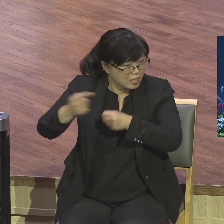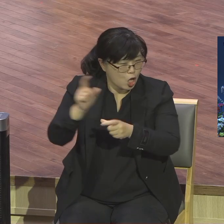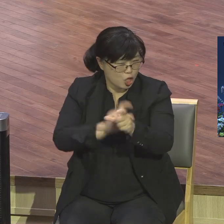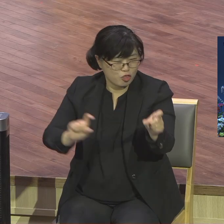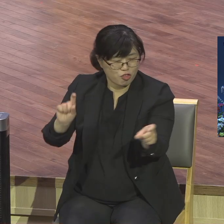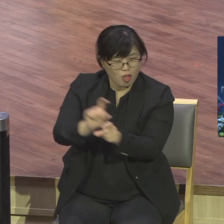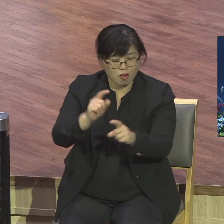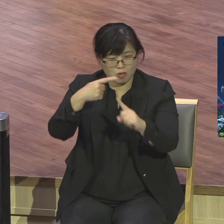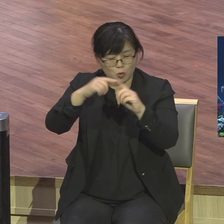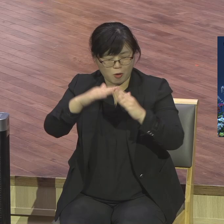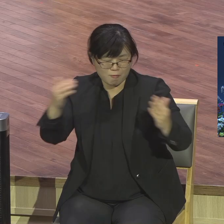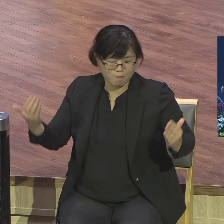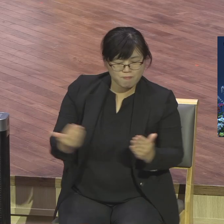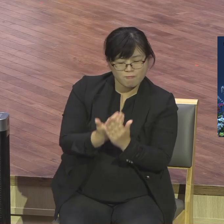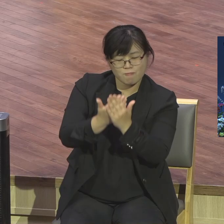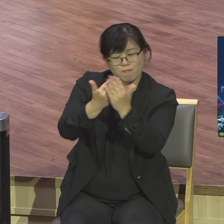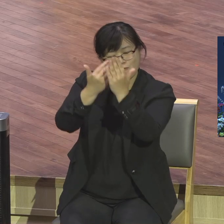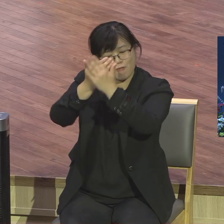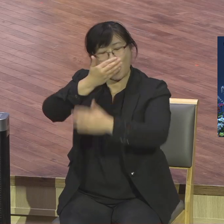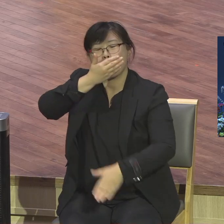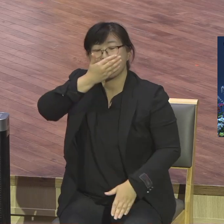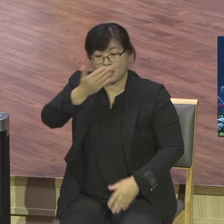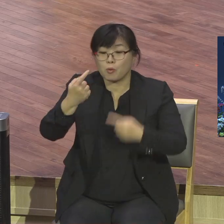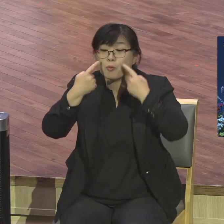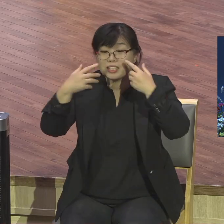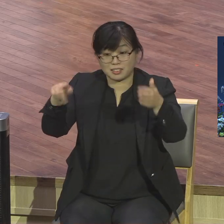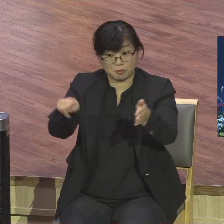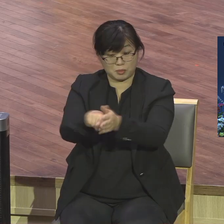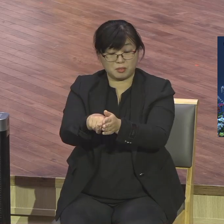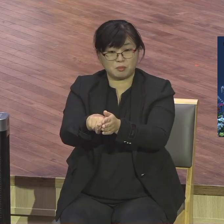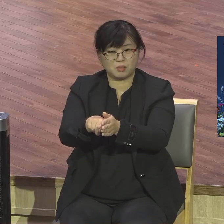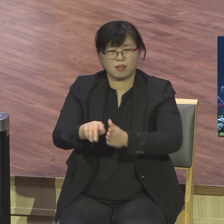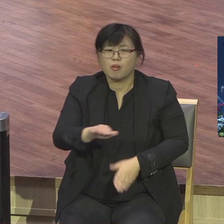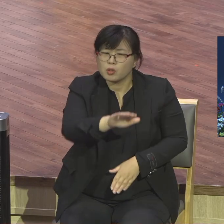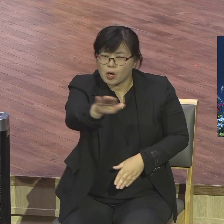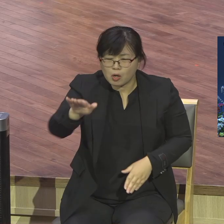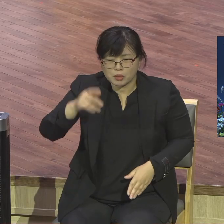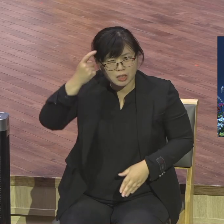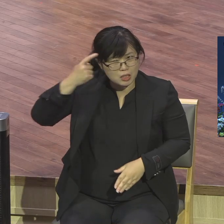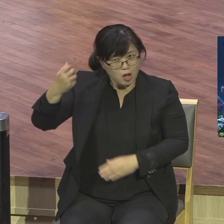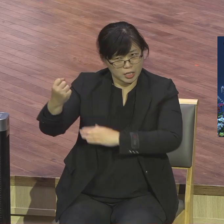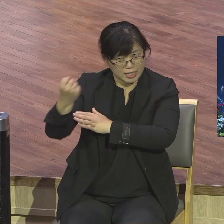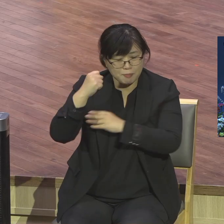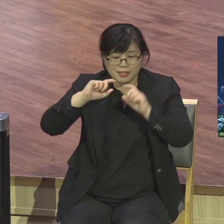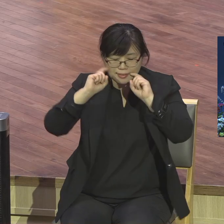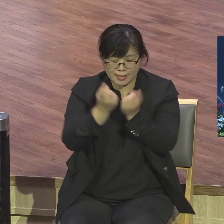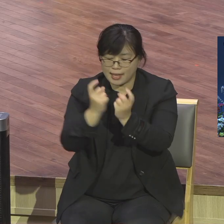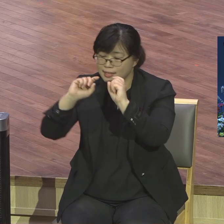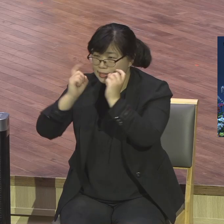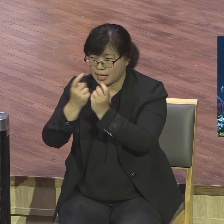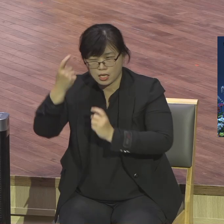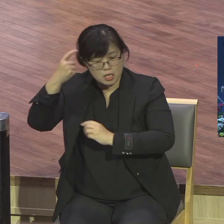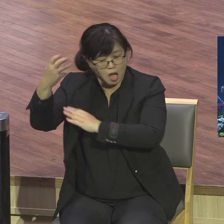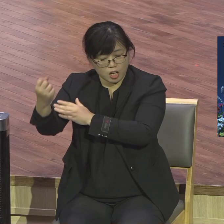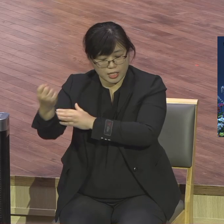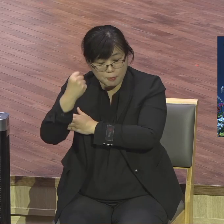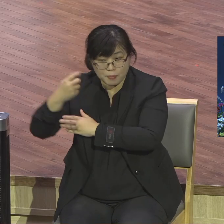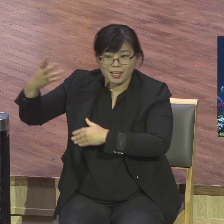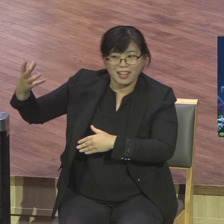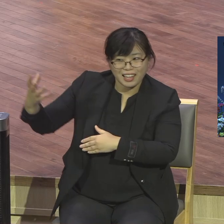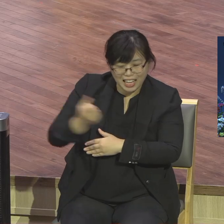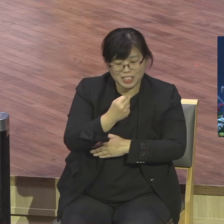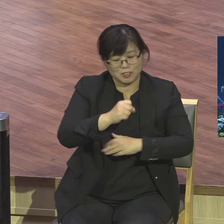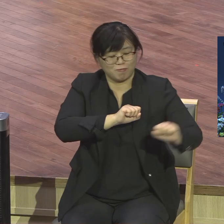영적 모먼트 성령의 역사를 바라며 이렇게는 이런 것을 기대하고 여러분을 또 기도하시길 바랍니다